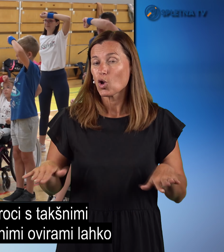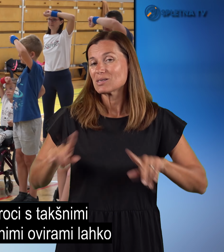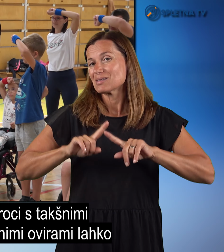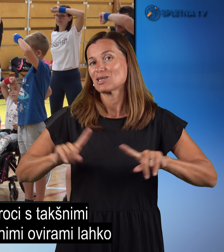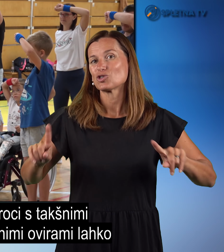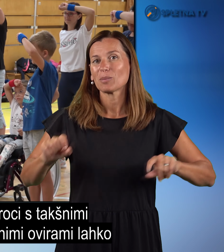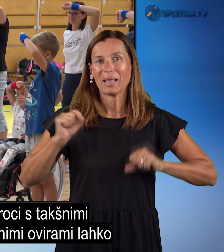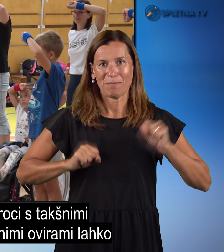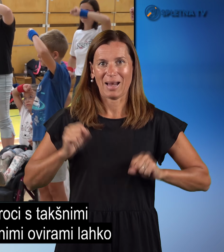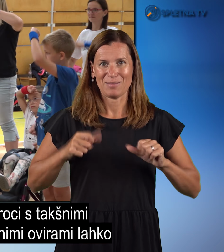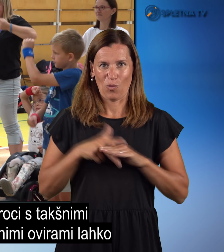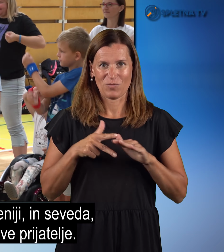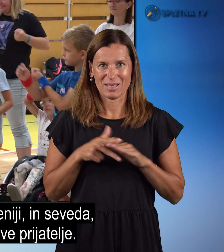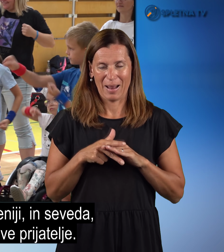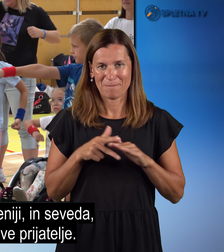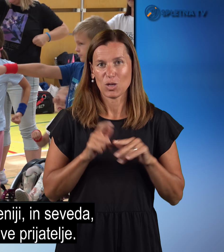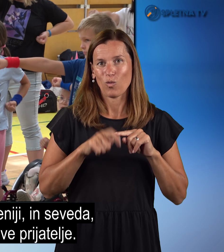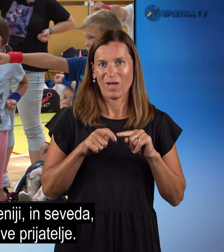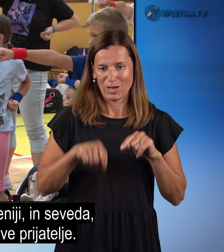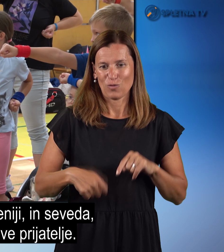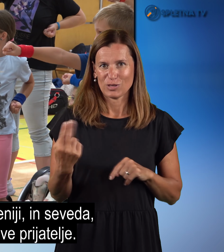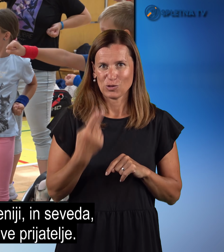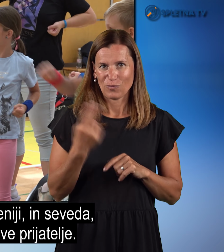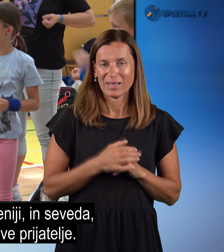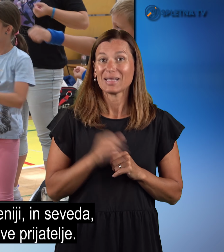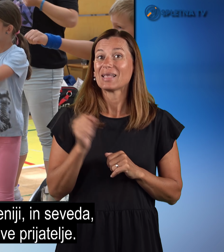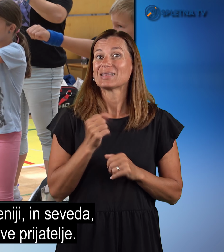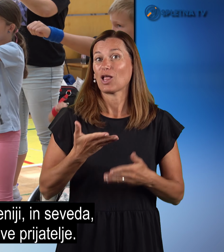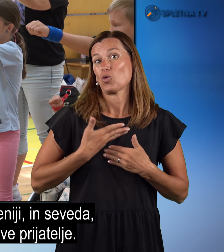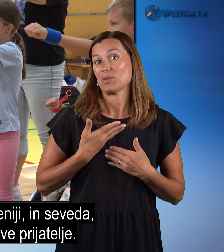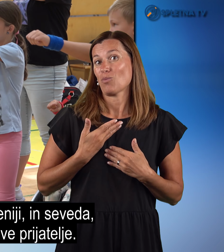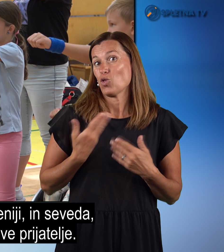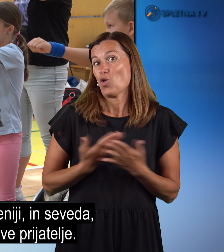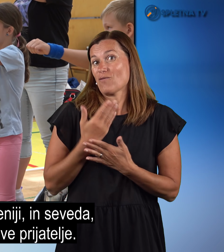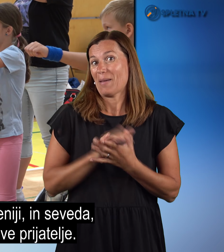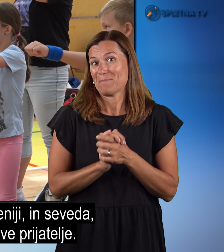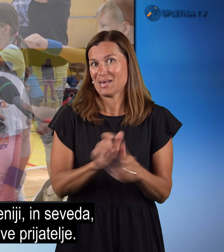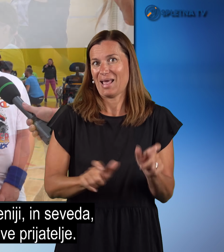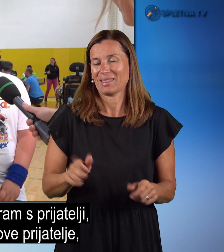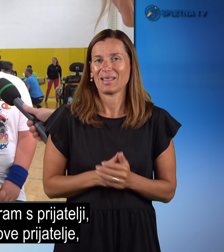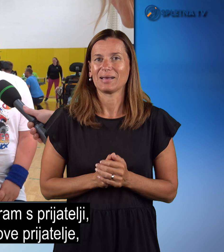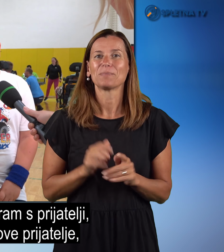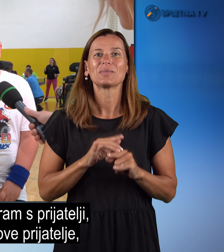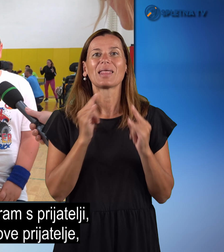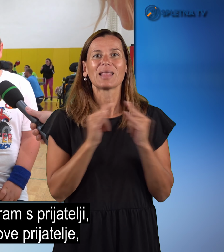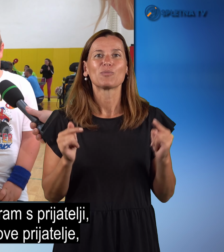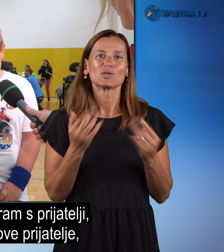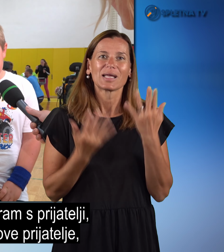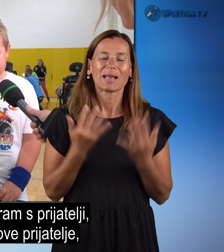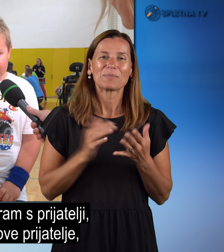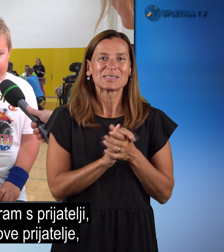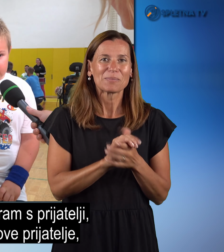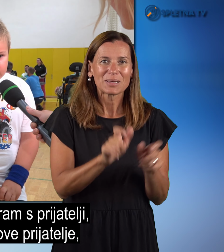drugačnimi gibalnimi ovirami ukvarjajo v Sloveniji in pa seveda, da dobimo nove prijatelje. Na taboru se igram s